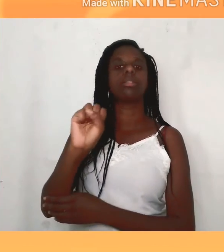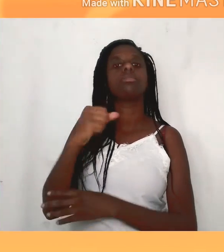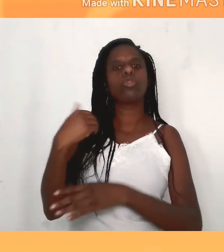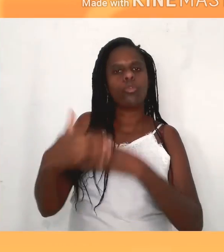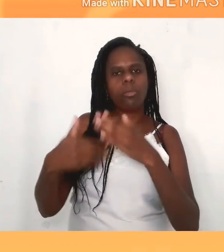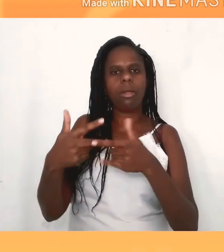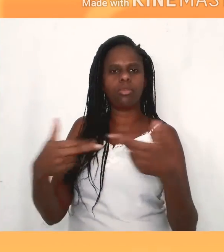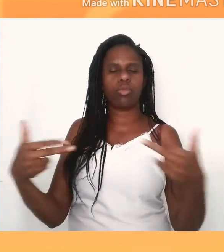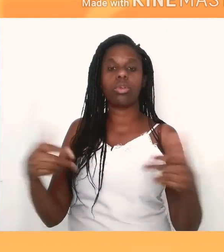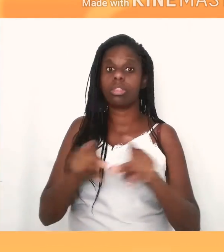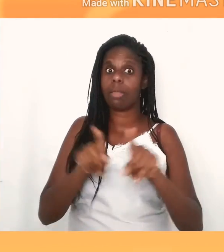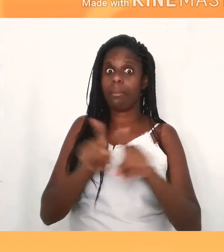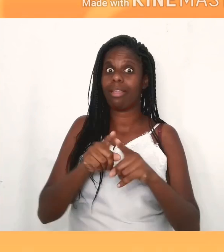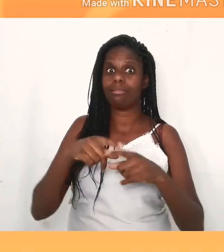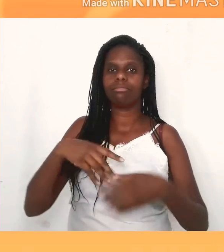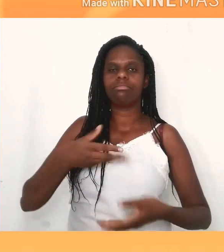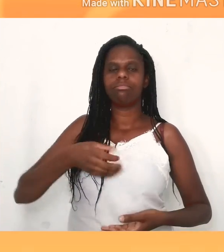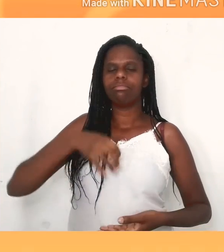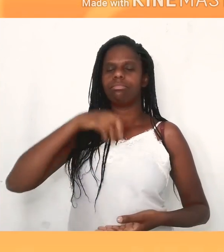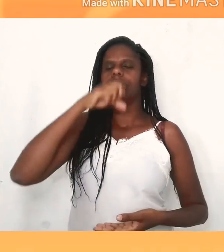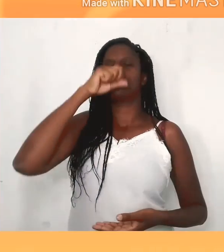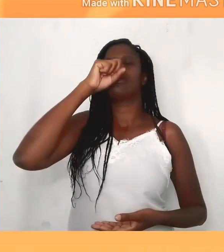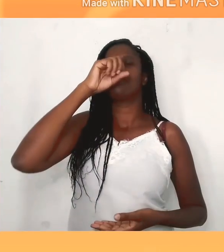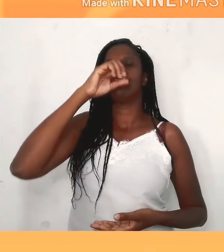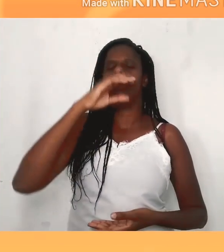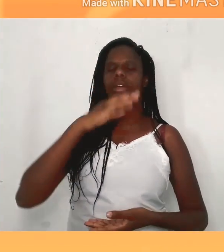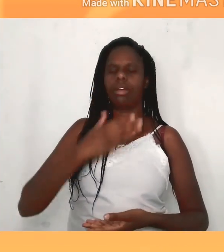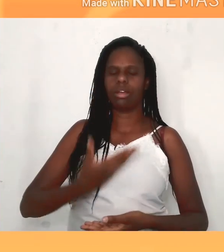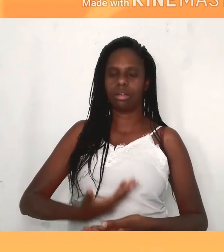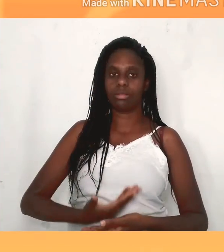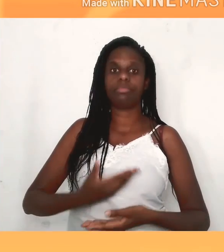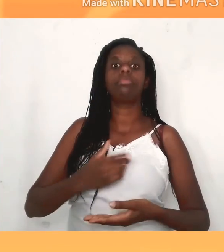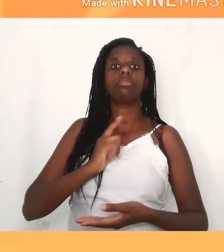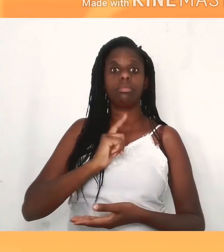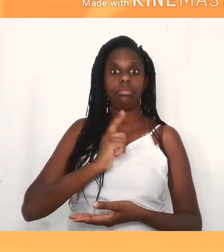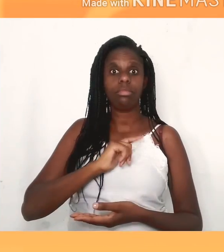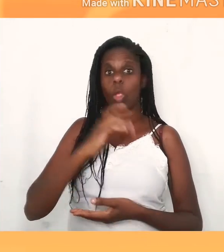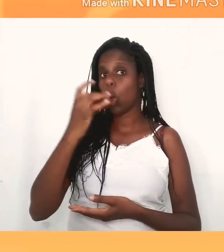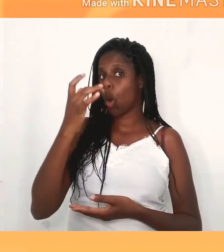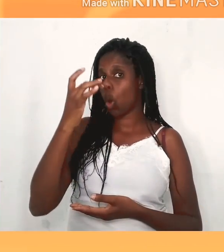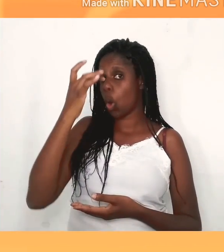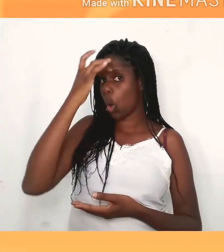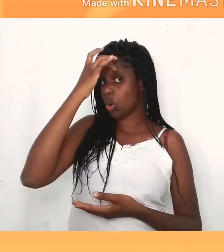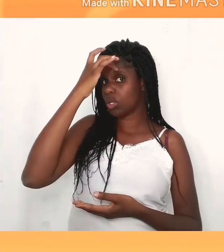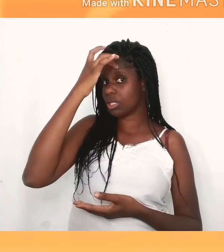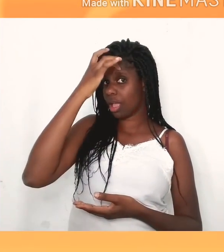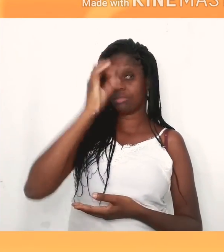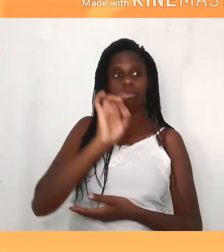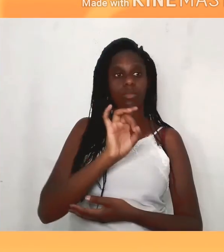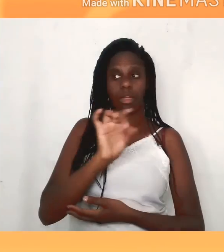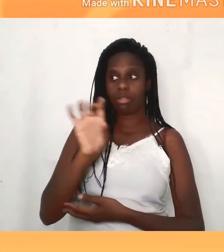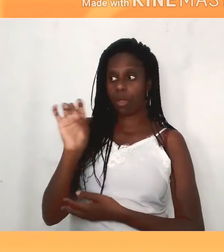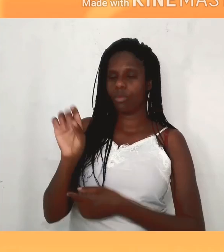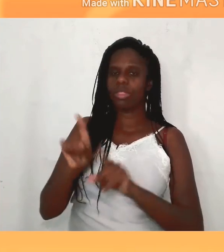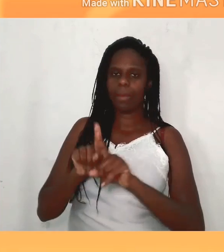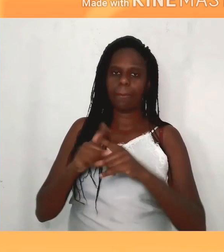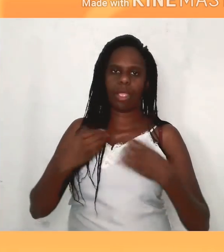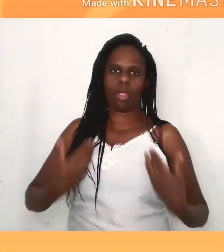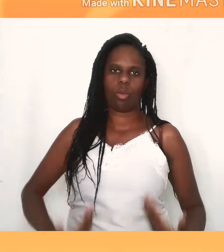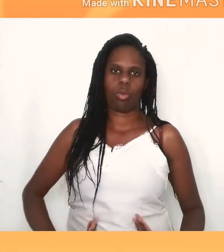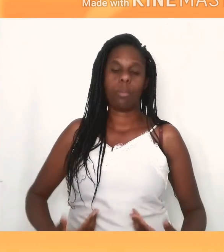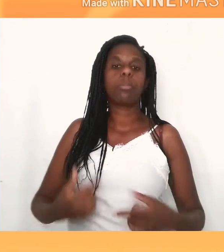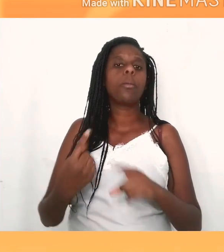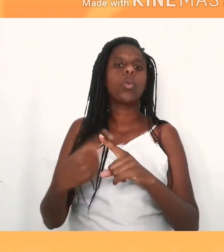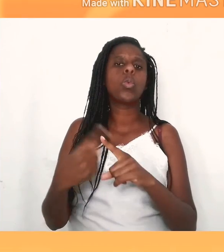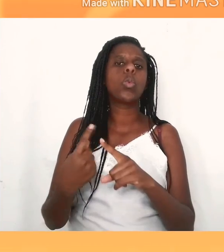técnicas também respiratórias que agem tanto fisiologicamente quanto na consciência de cada um que